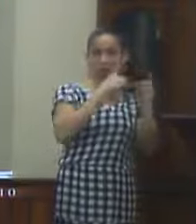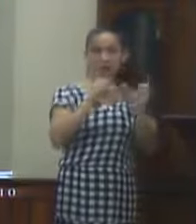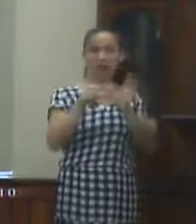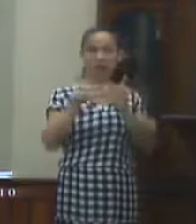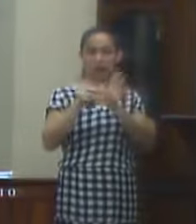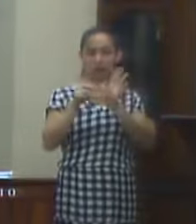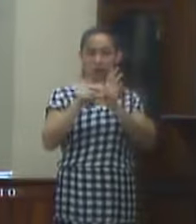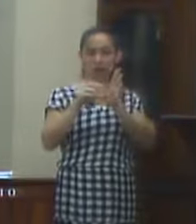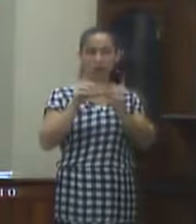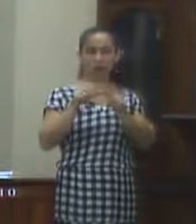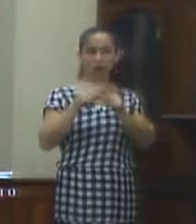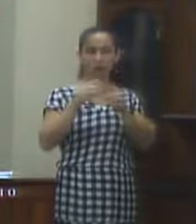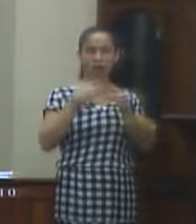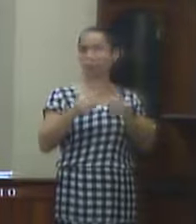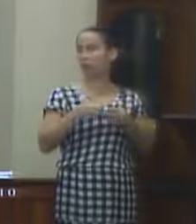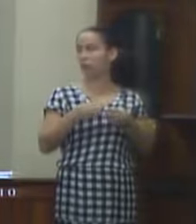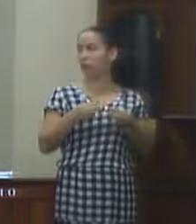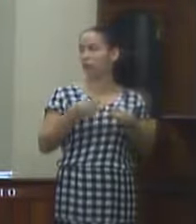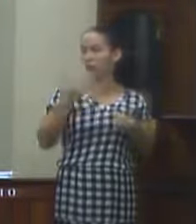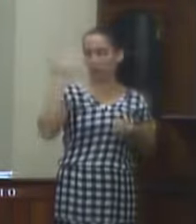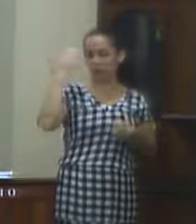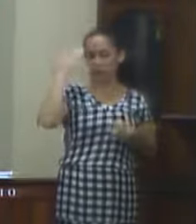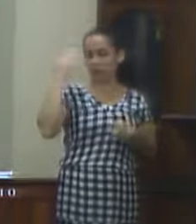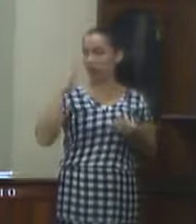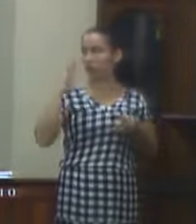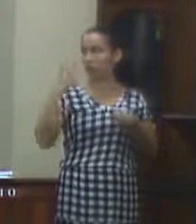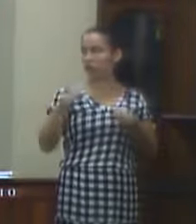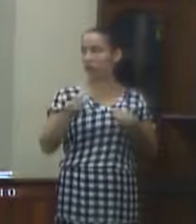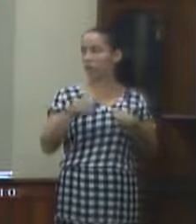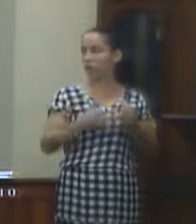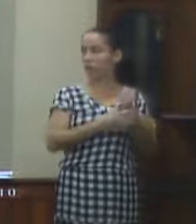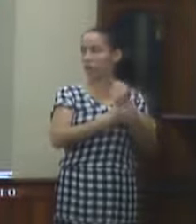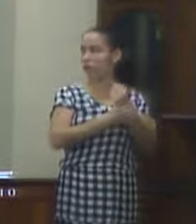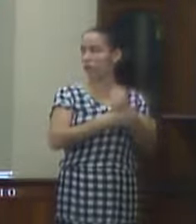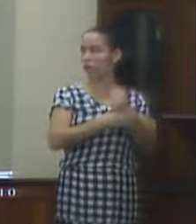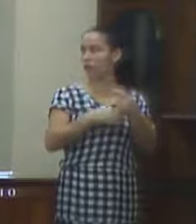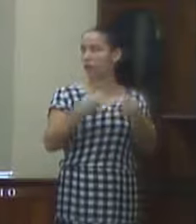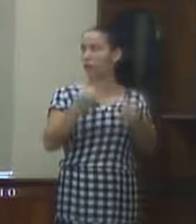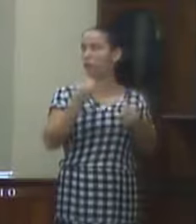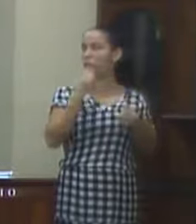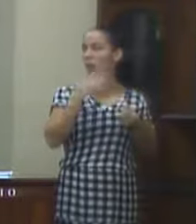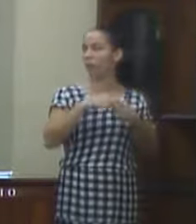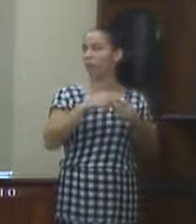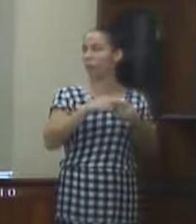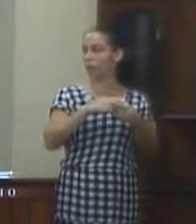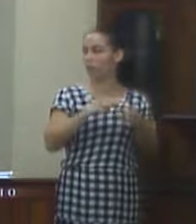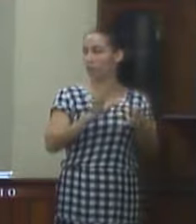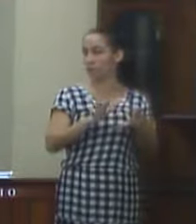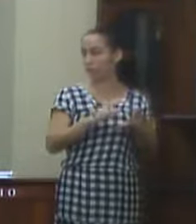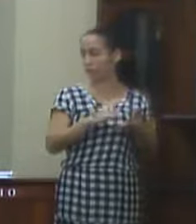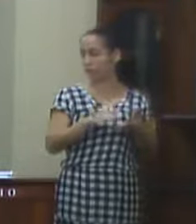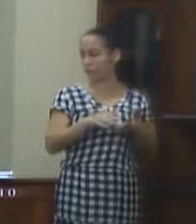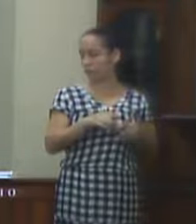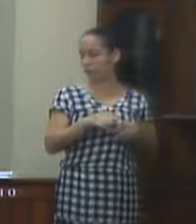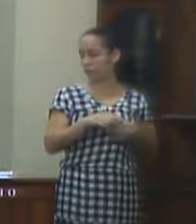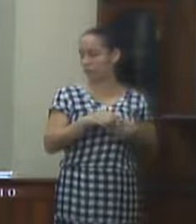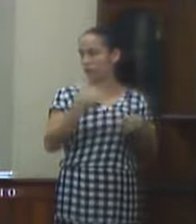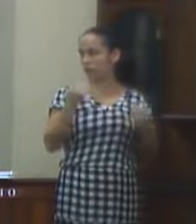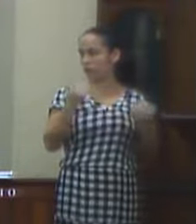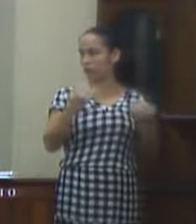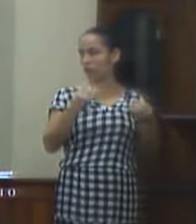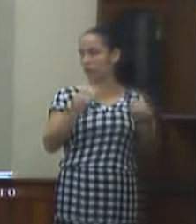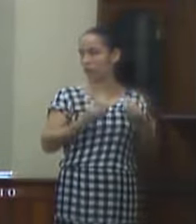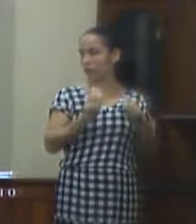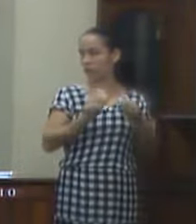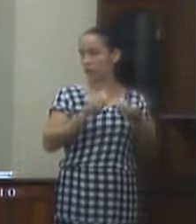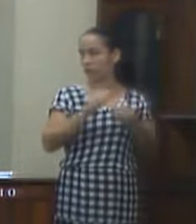Nesse sentido, e no melhor entendimento de realmente assegurar o cumprimento dos dispositivos legais, com as deficiências e